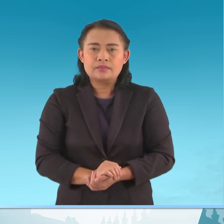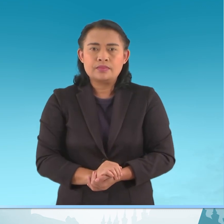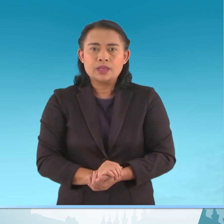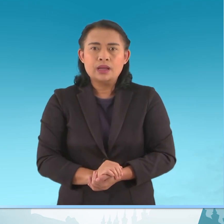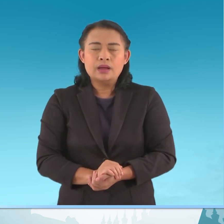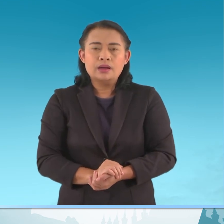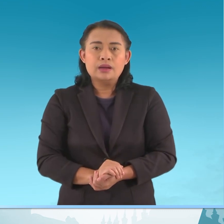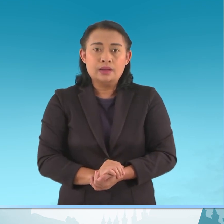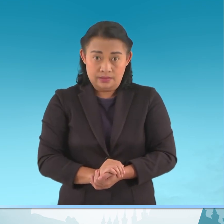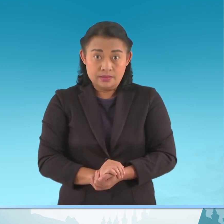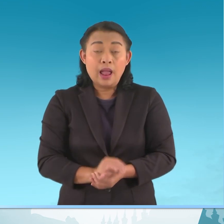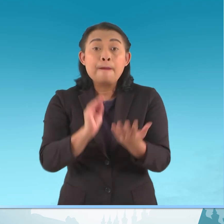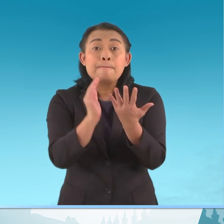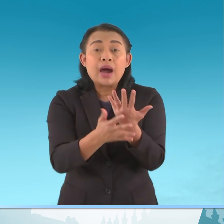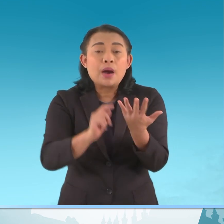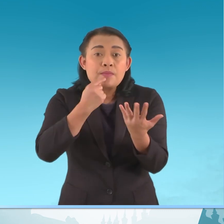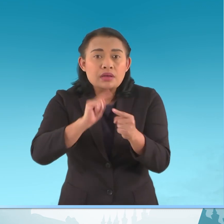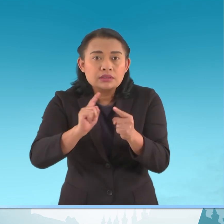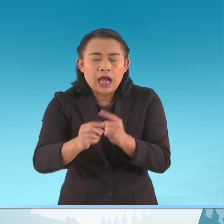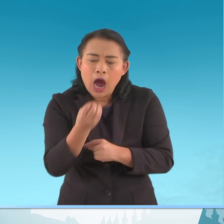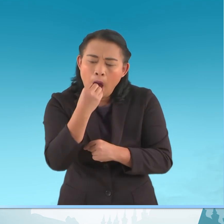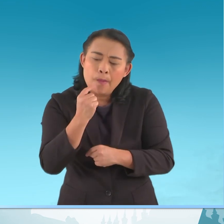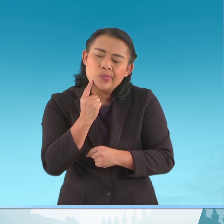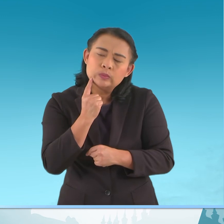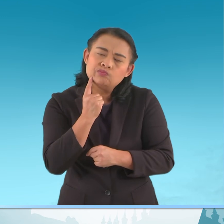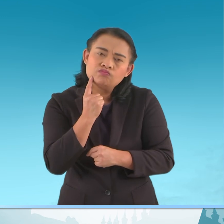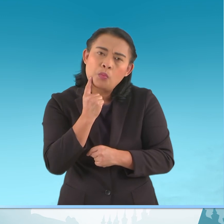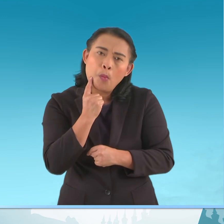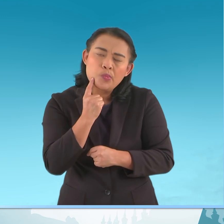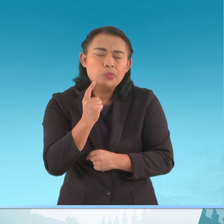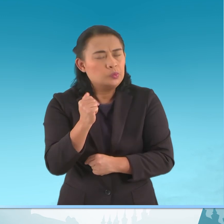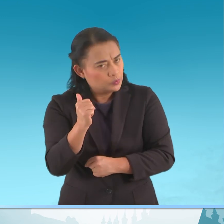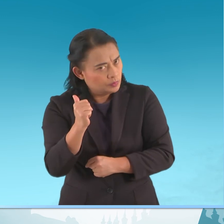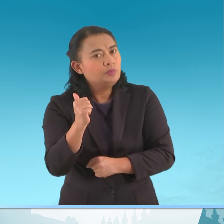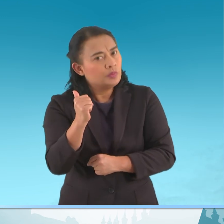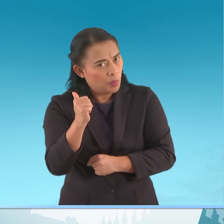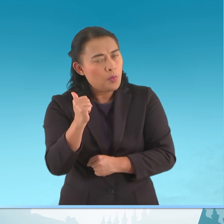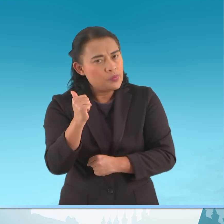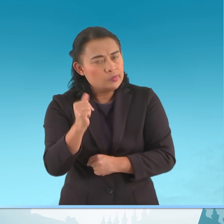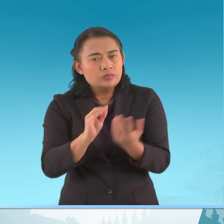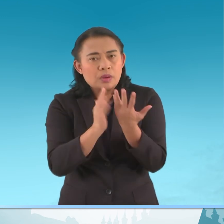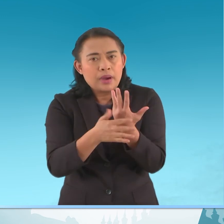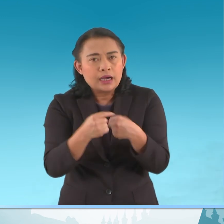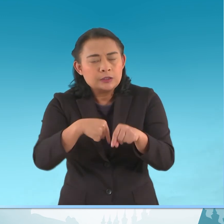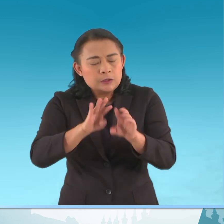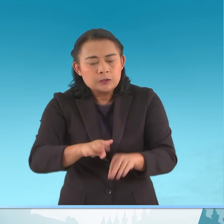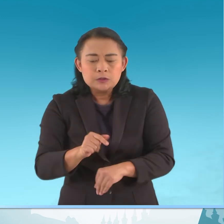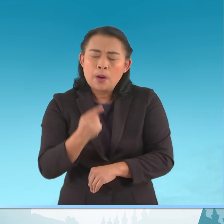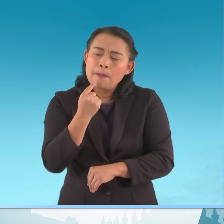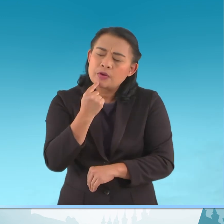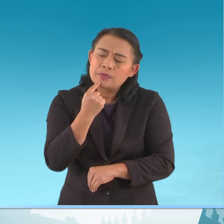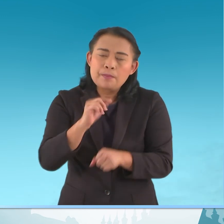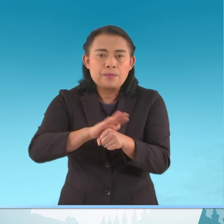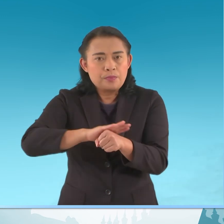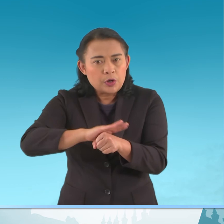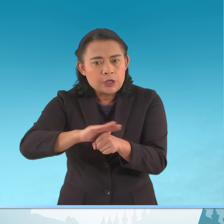ผักดองคิวมันมากนะคะมีความกรุบกรอบเคี้ยวรถจมเขี้ยวเราได้ซึมซาบรสชาติของผักที่ดองแบบกลมกล่อม